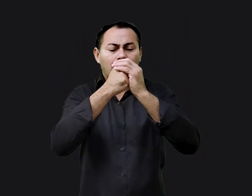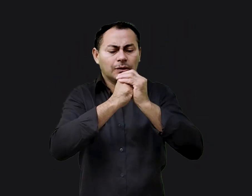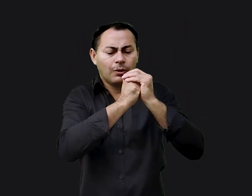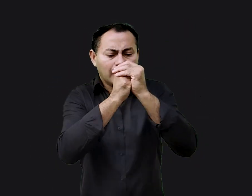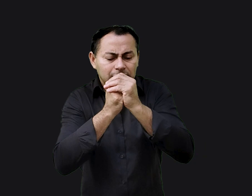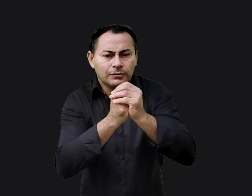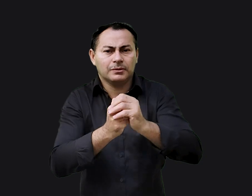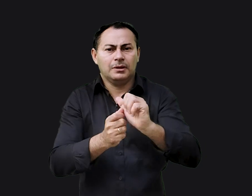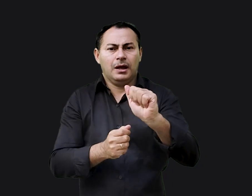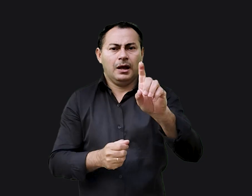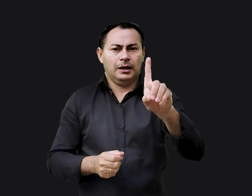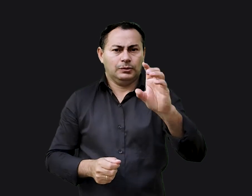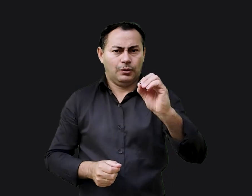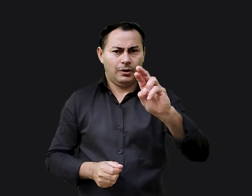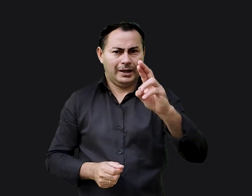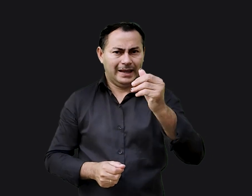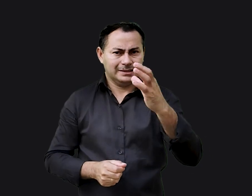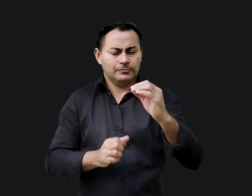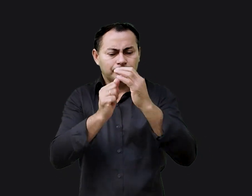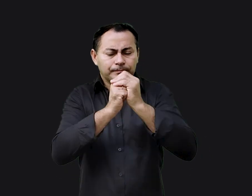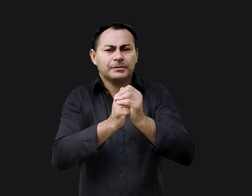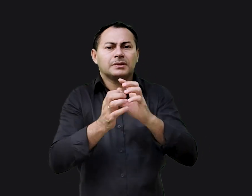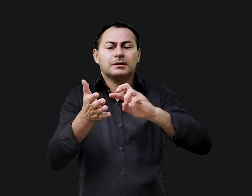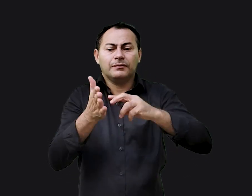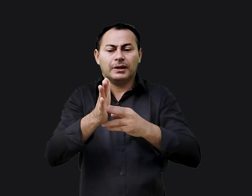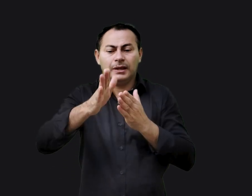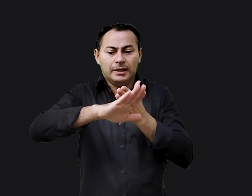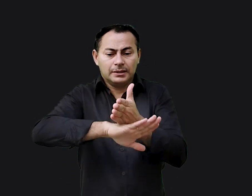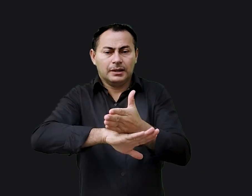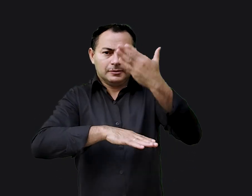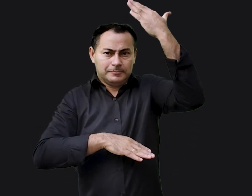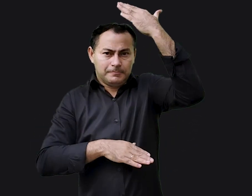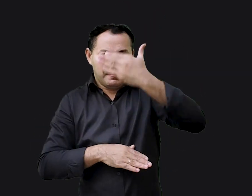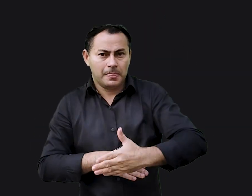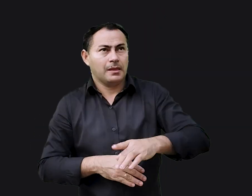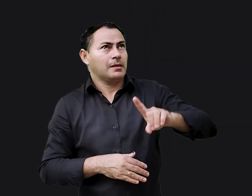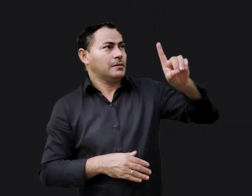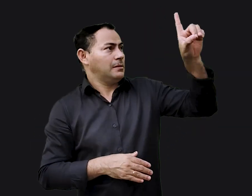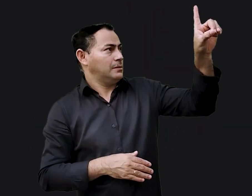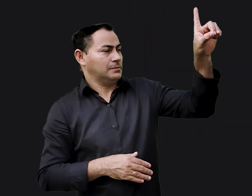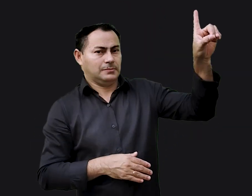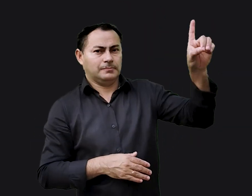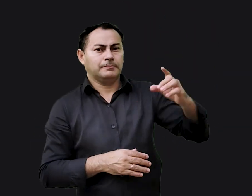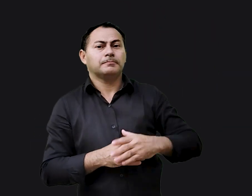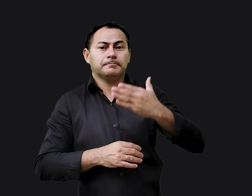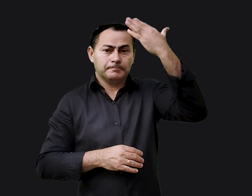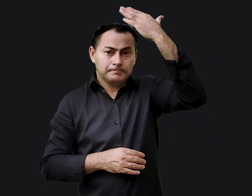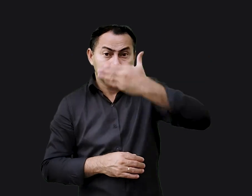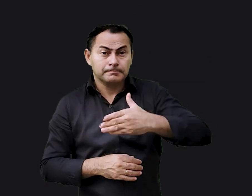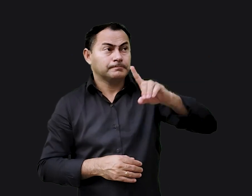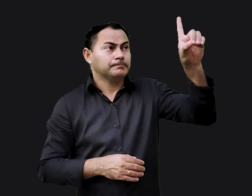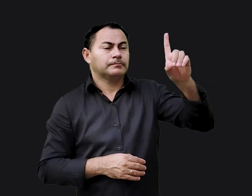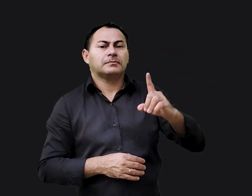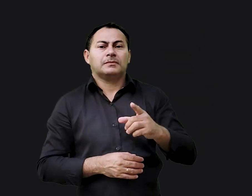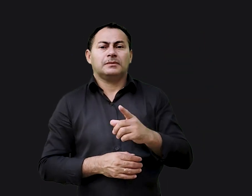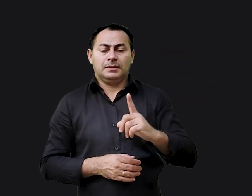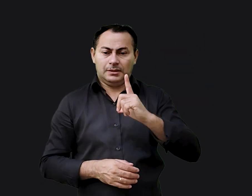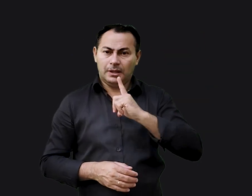Adoração adoração é simplesmente entrar na presença de Deus a presença de Deus